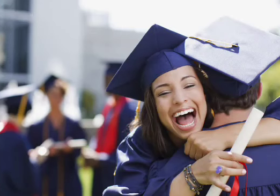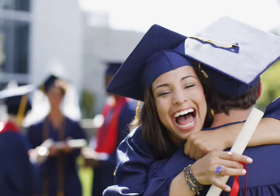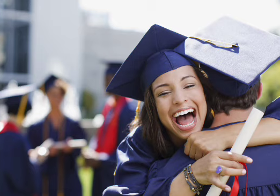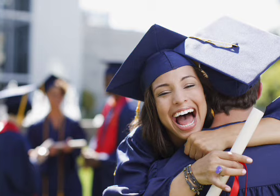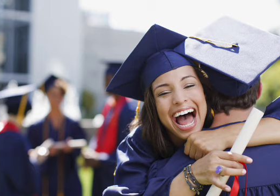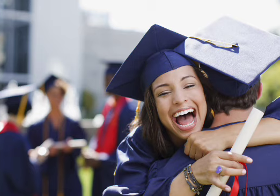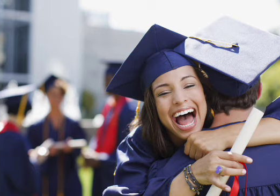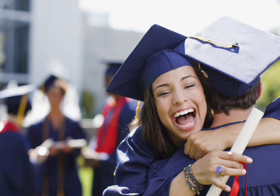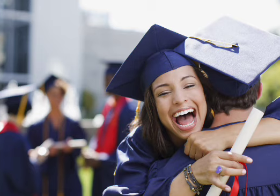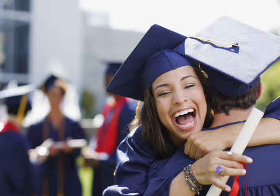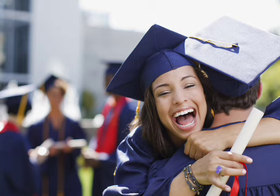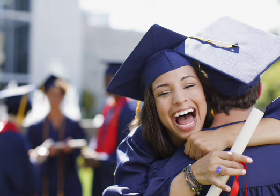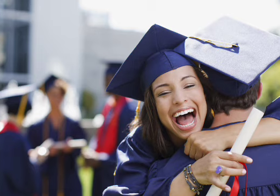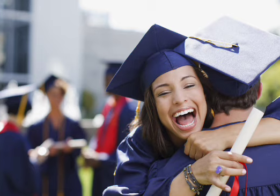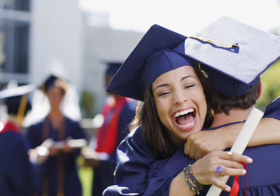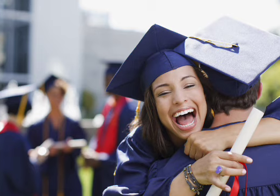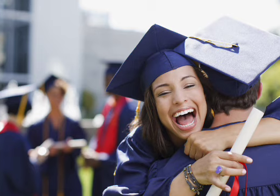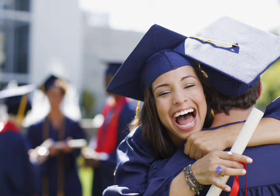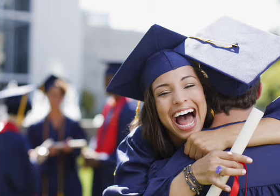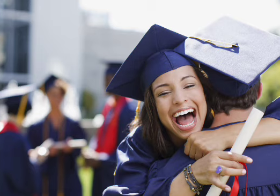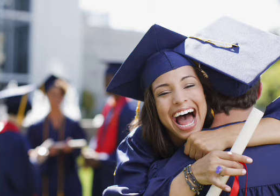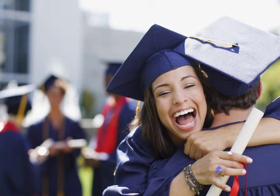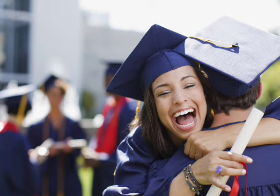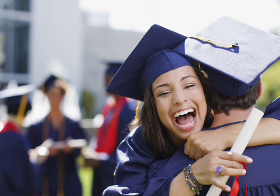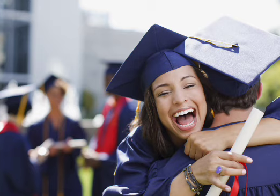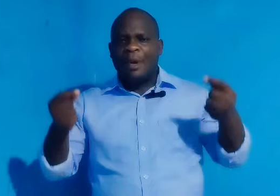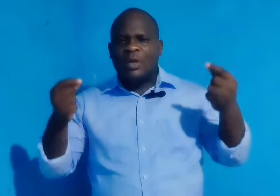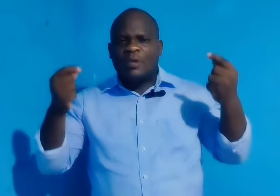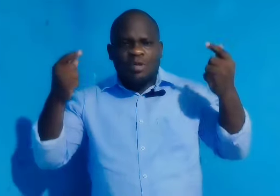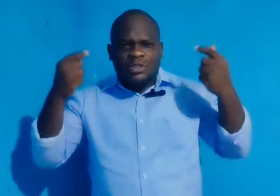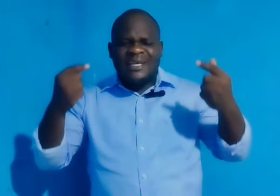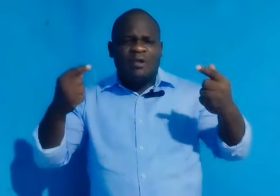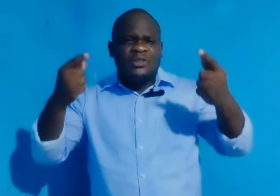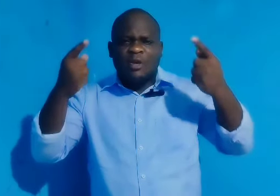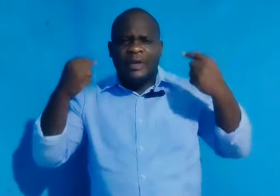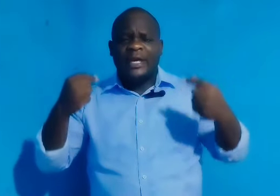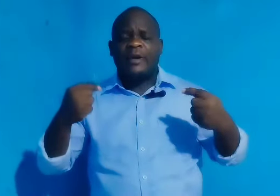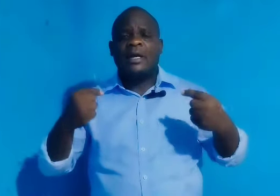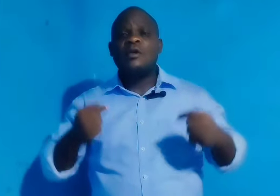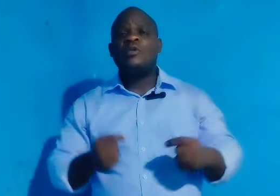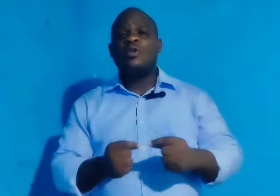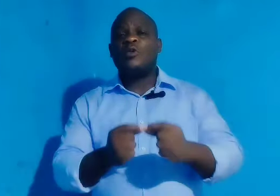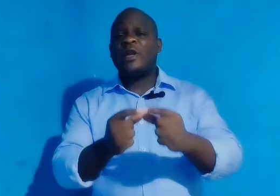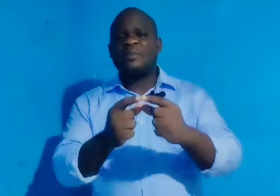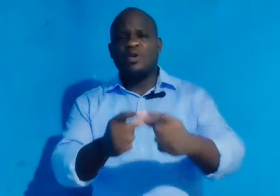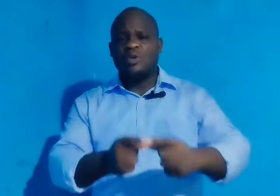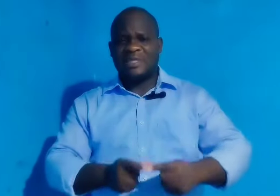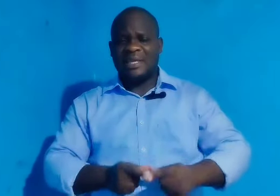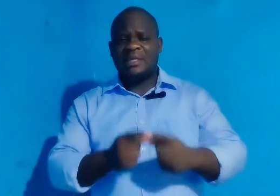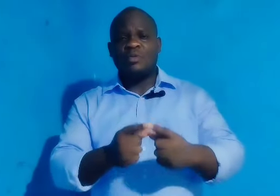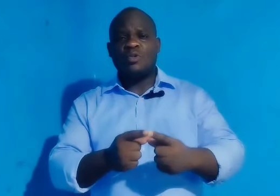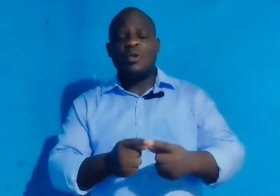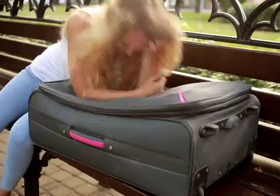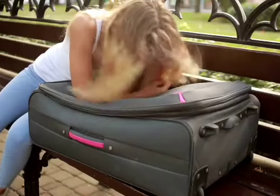Lakini wapotu uengi sana mbao mungu niwasaidia Mbao kiwango chao chawelewa Ulikuwa ni ndogo sana Lakini mungu